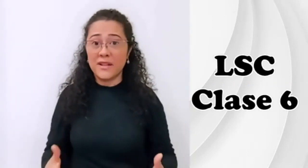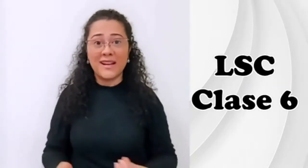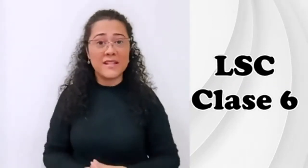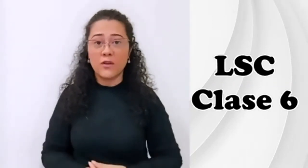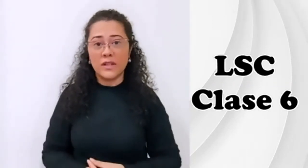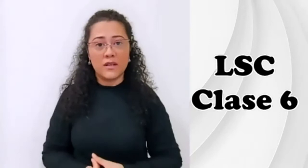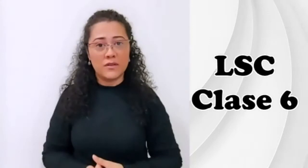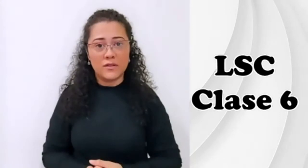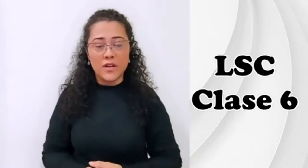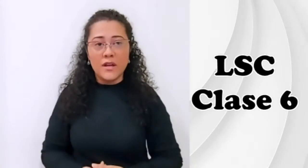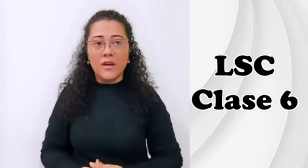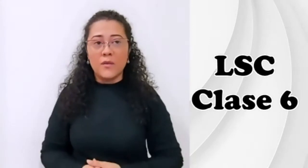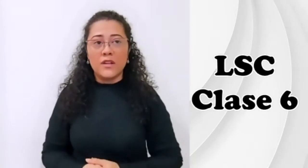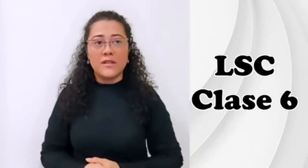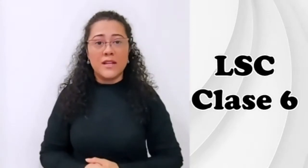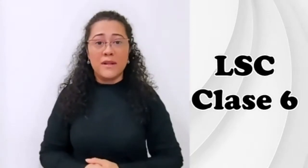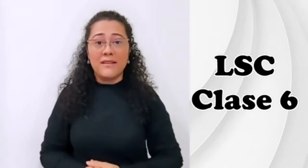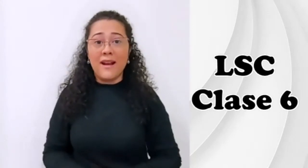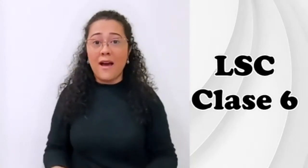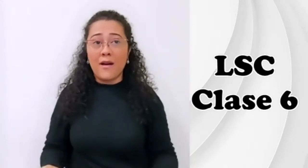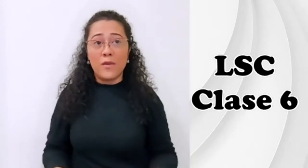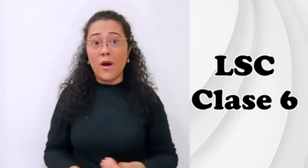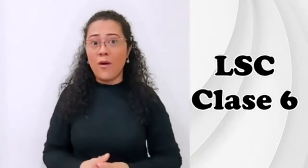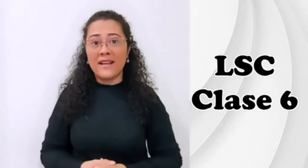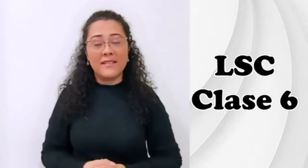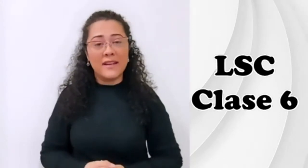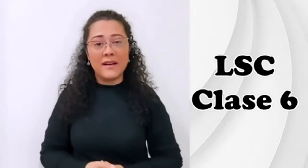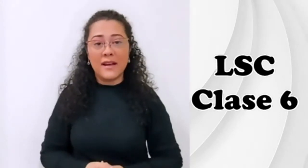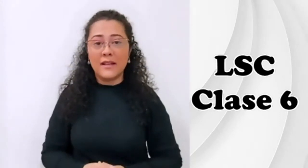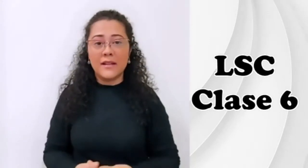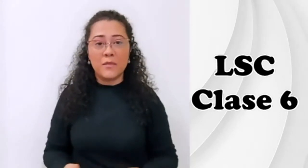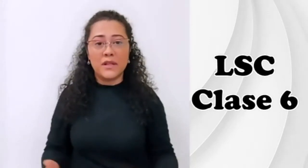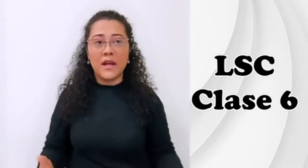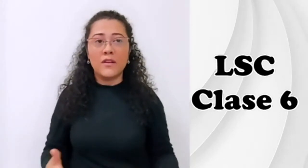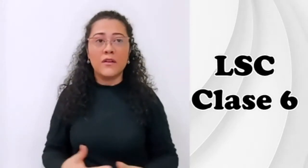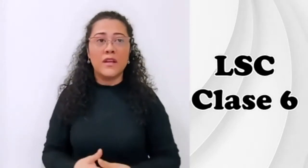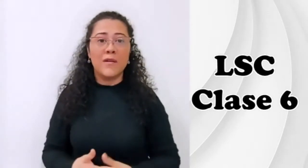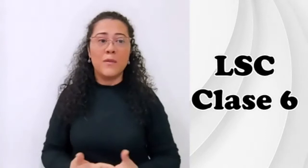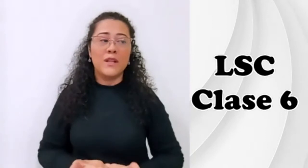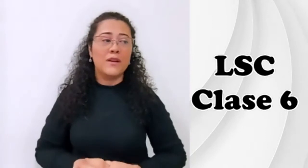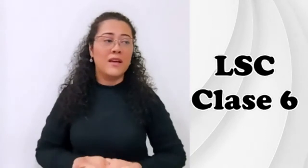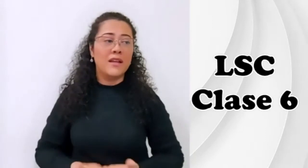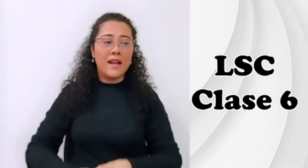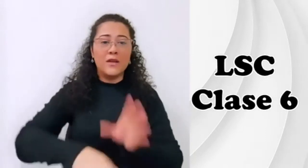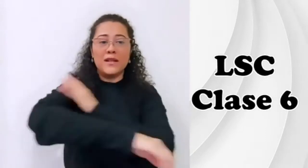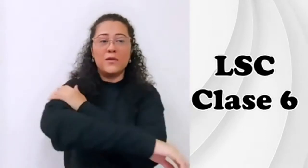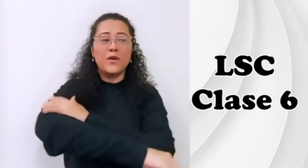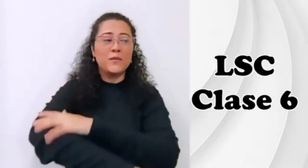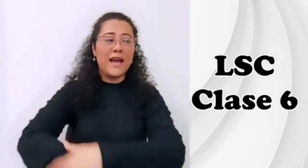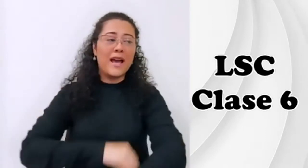es agotador. Cuando se interpreta una hora entera interpretando, llega un momento en que ya le duelen uno los